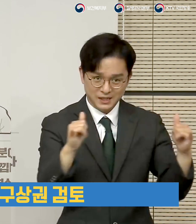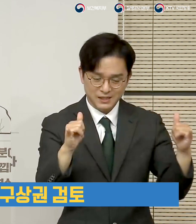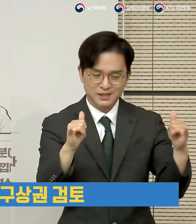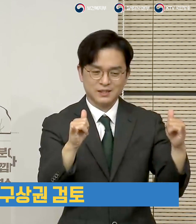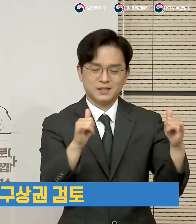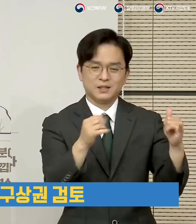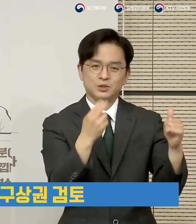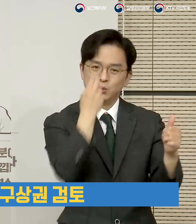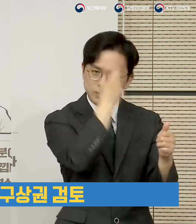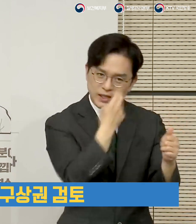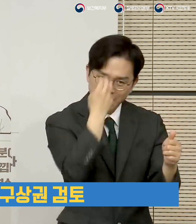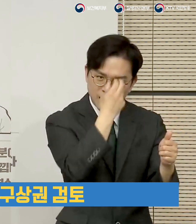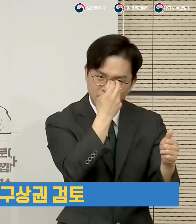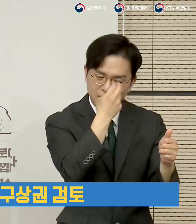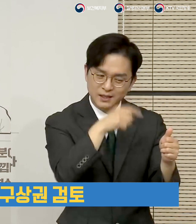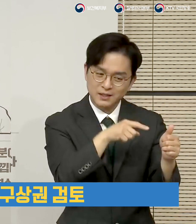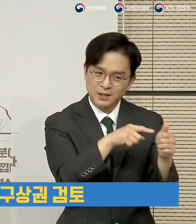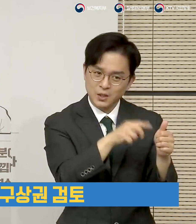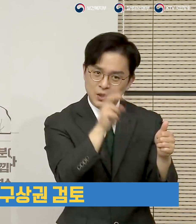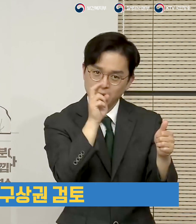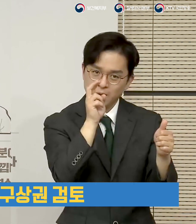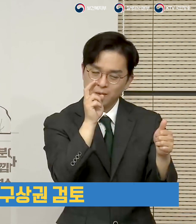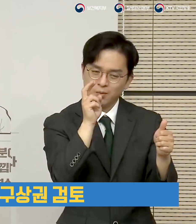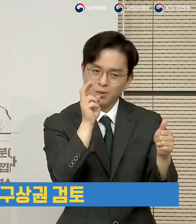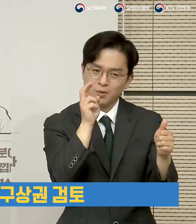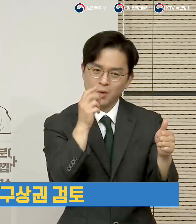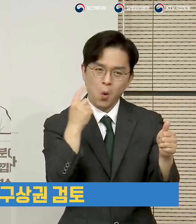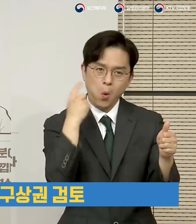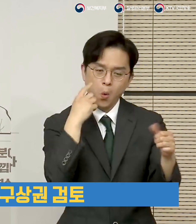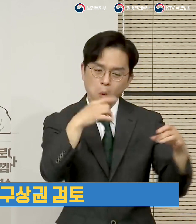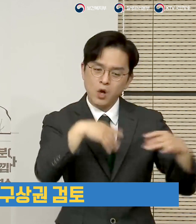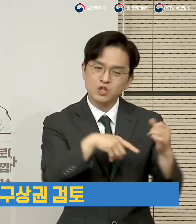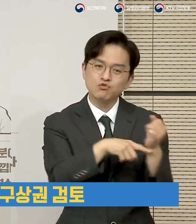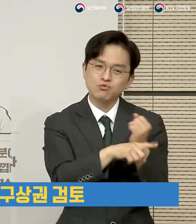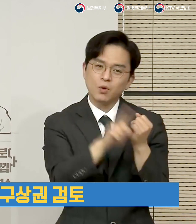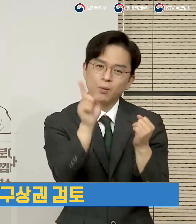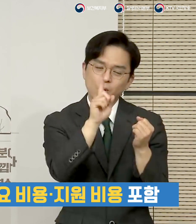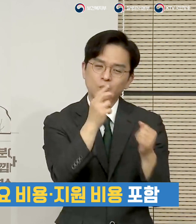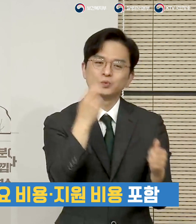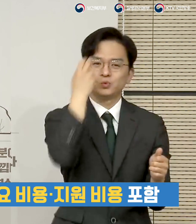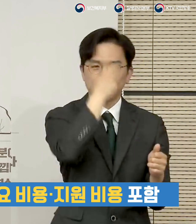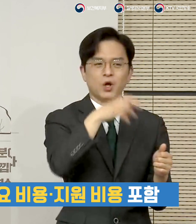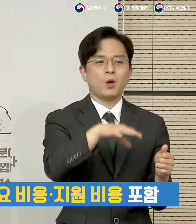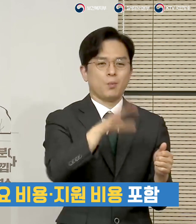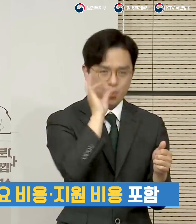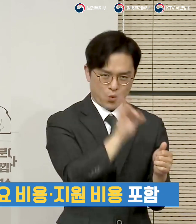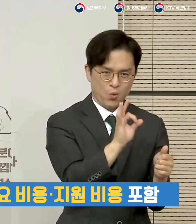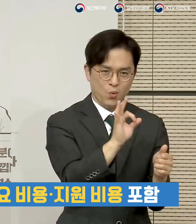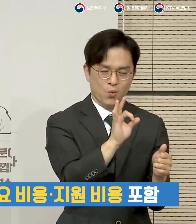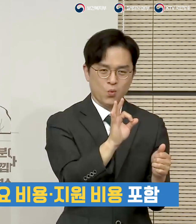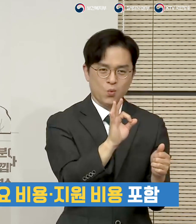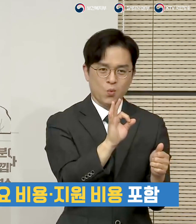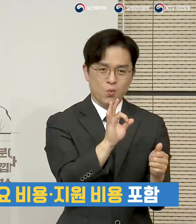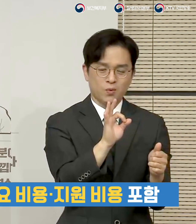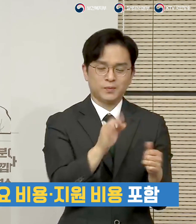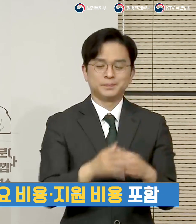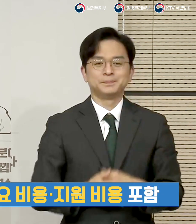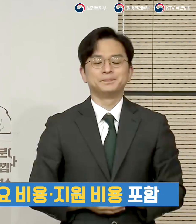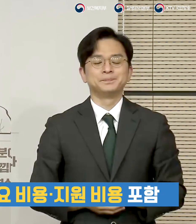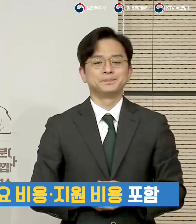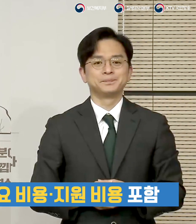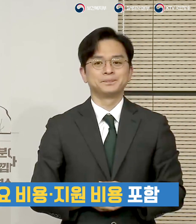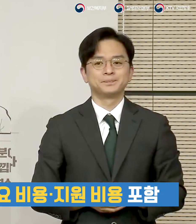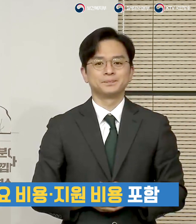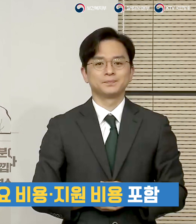조사 내용과 그리고 그 의도성을 가지고 판단을 하는 게 선결될 필요가 있다는 부분들이고 그렇게 판단해서 구상권 청구가 들어간다